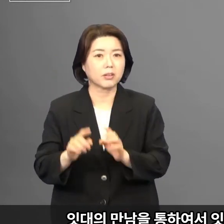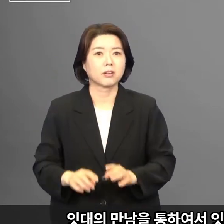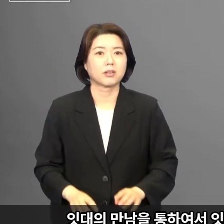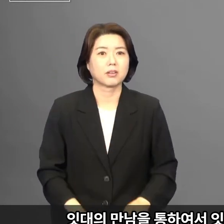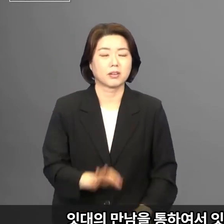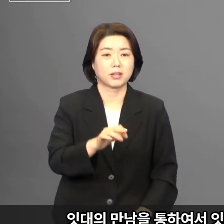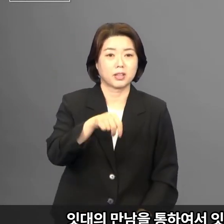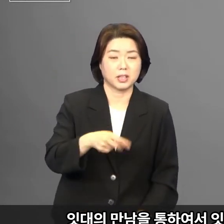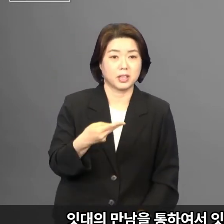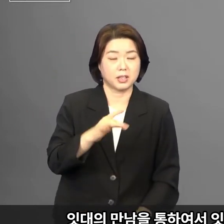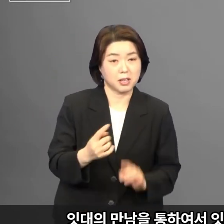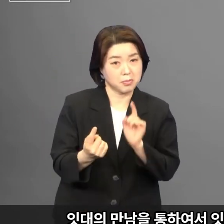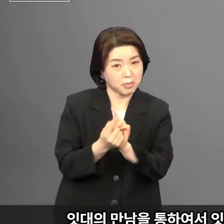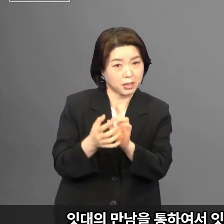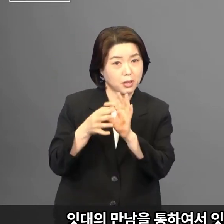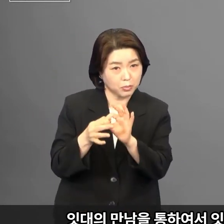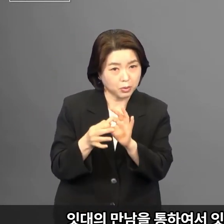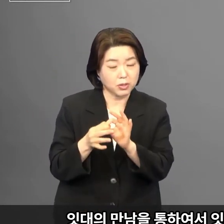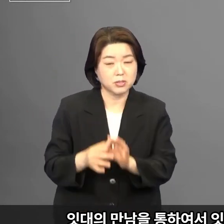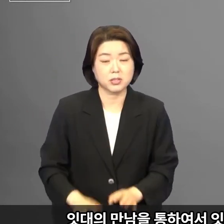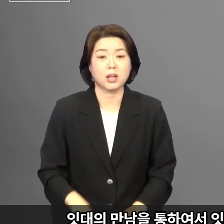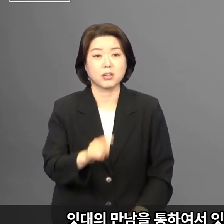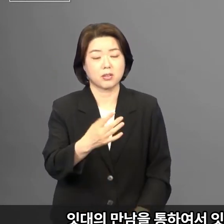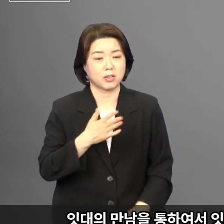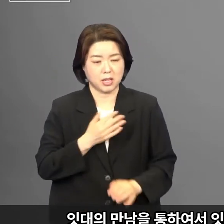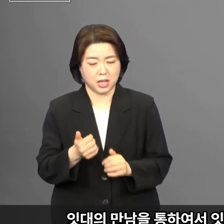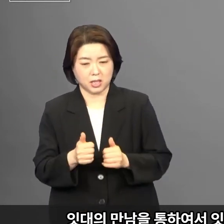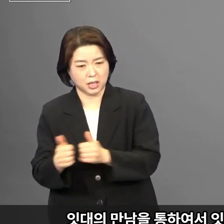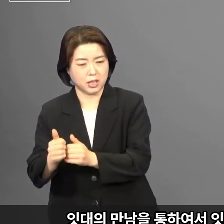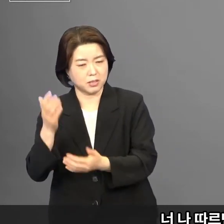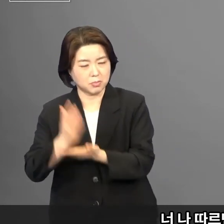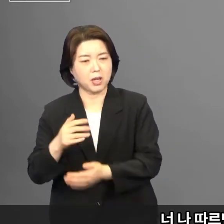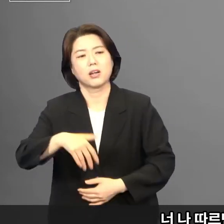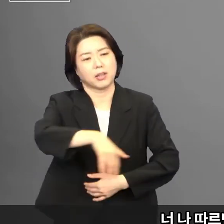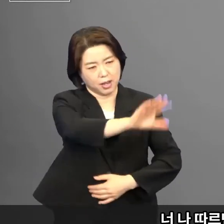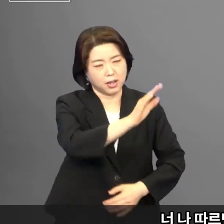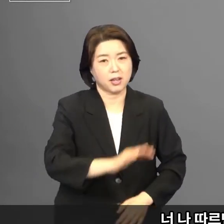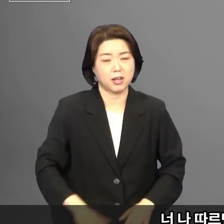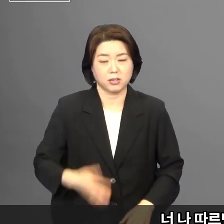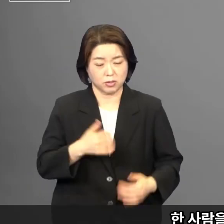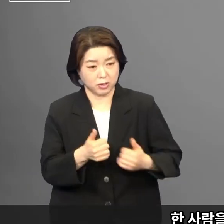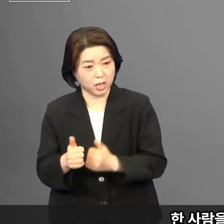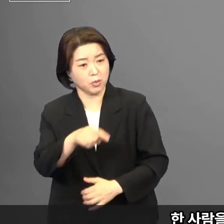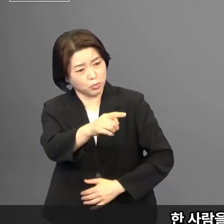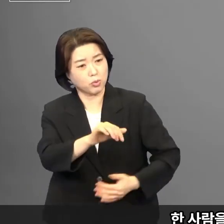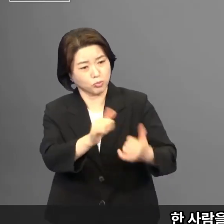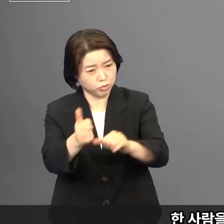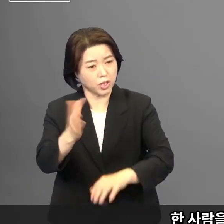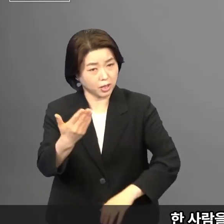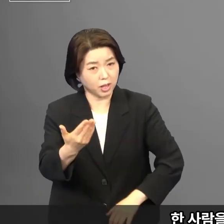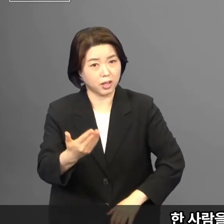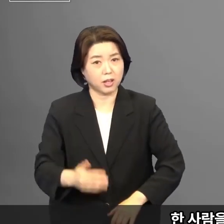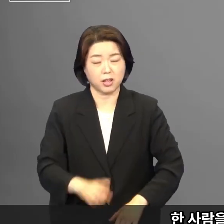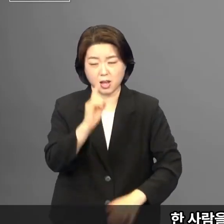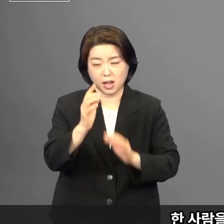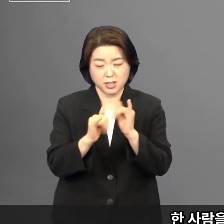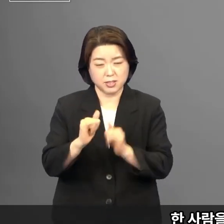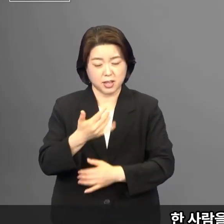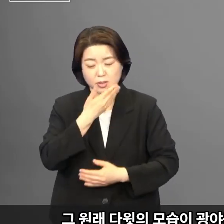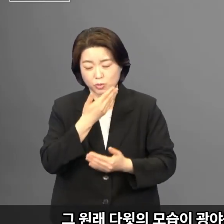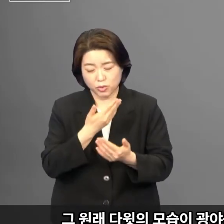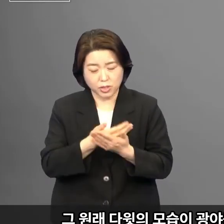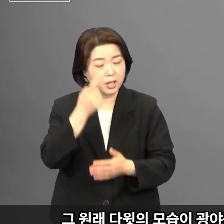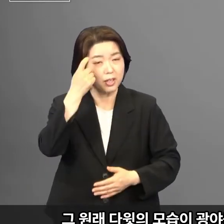이때의 만남을 통하여서, 이때야 너 나 따라오지 마, 가야 된다, 너 나 따르면 죽을 수도 있어, 한 사람을 귀하게